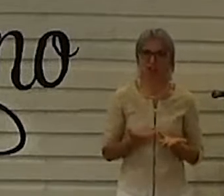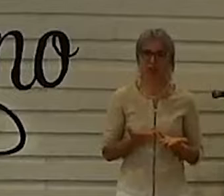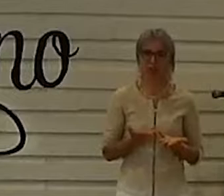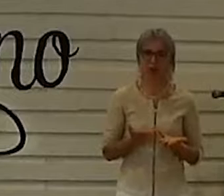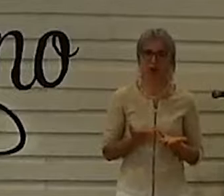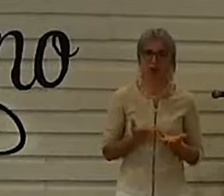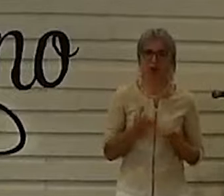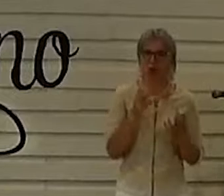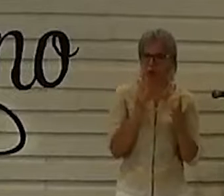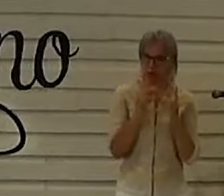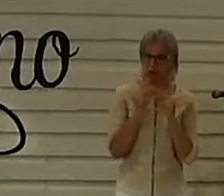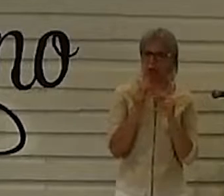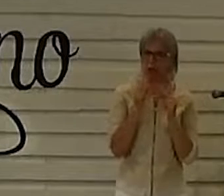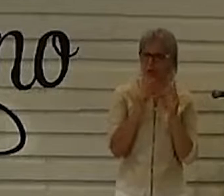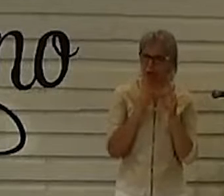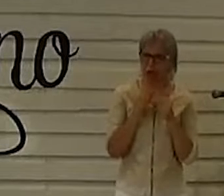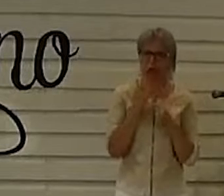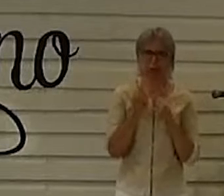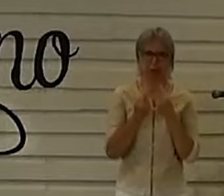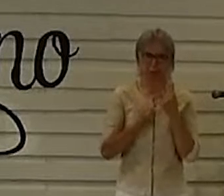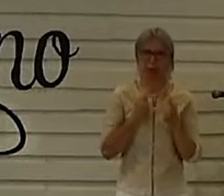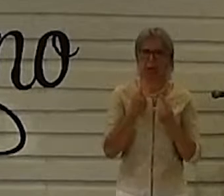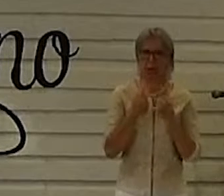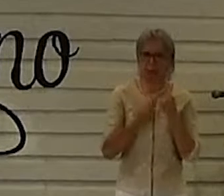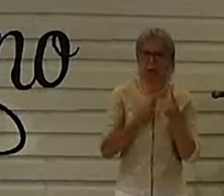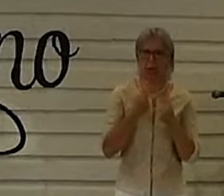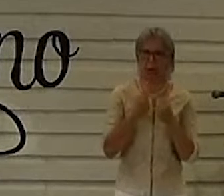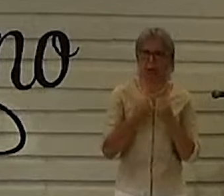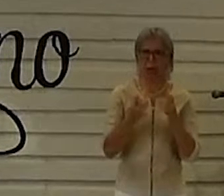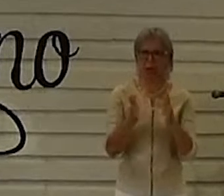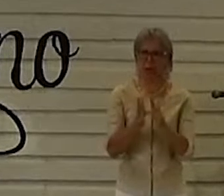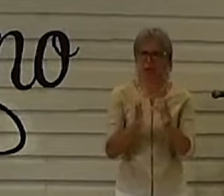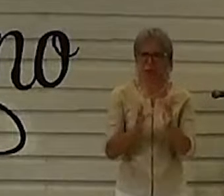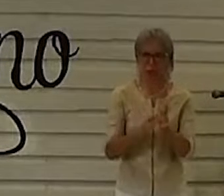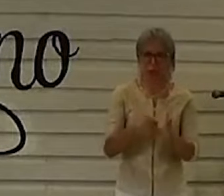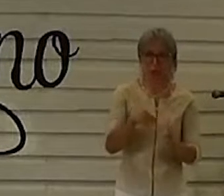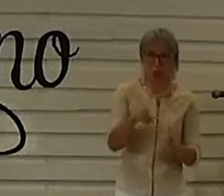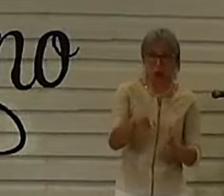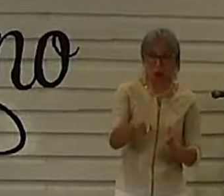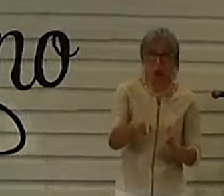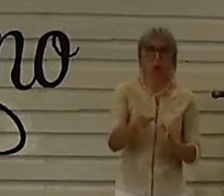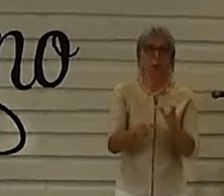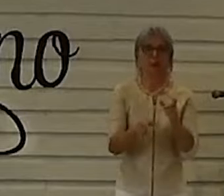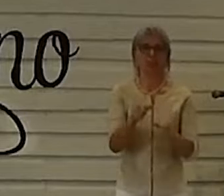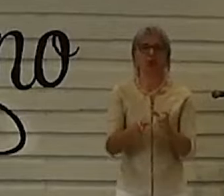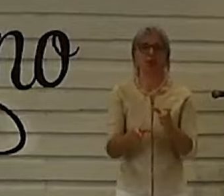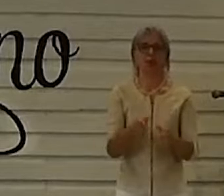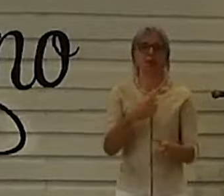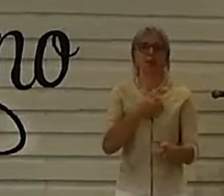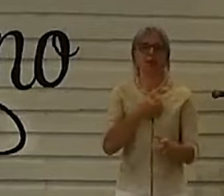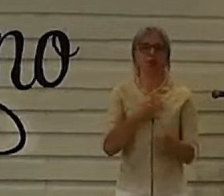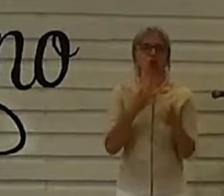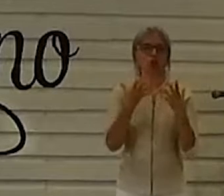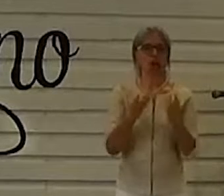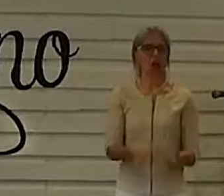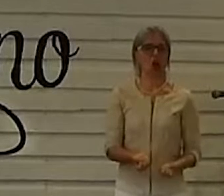Mormoravano dicendo: costui accoglie i peccatori e mangia con